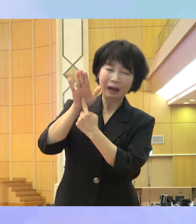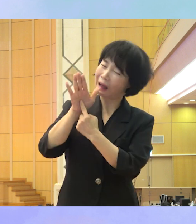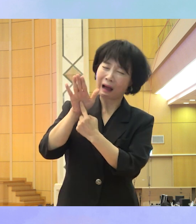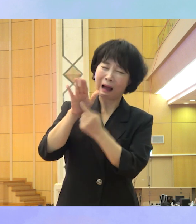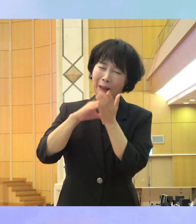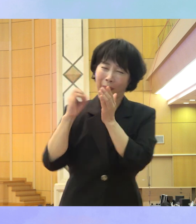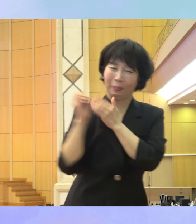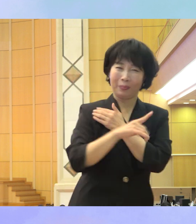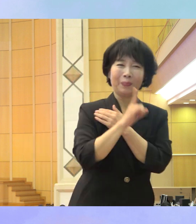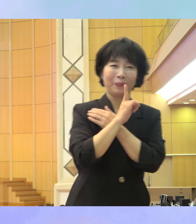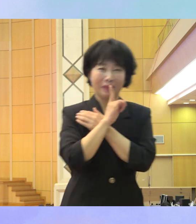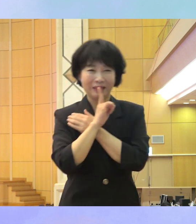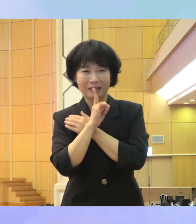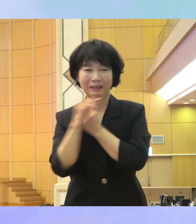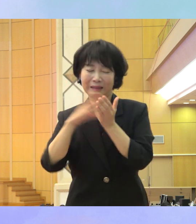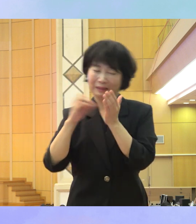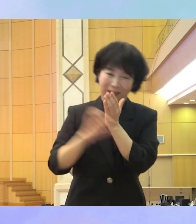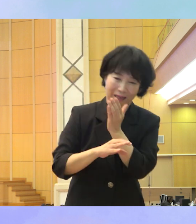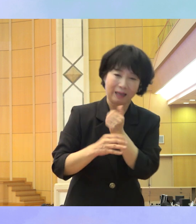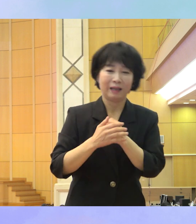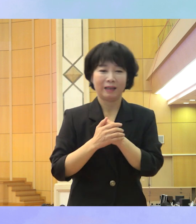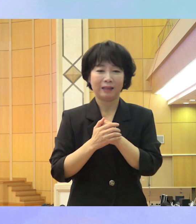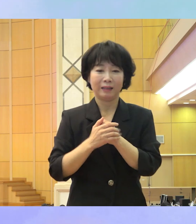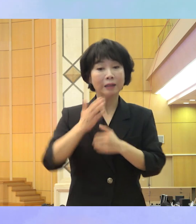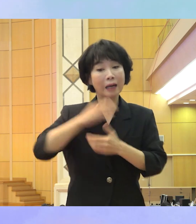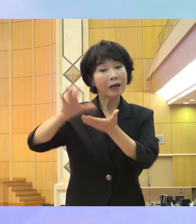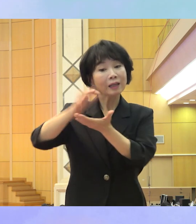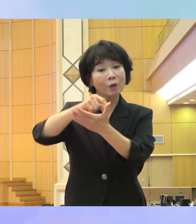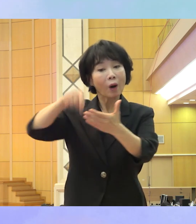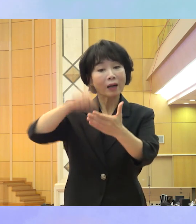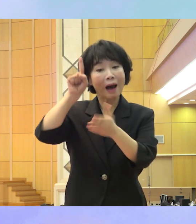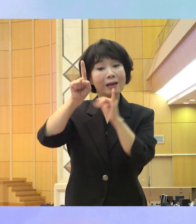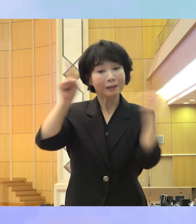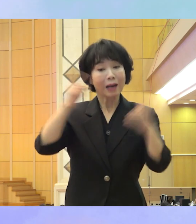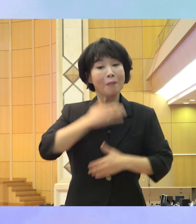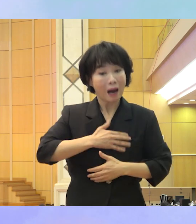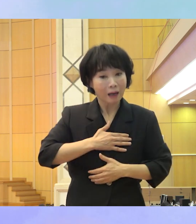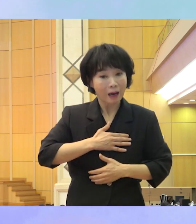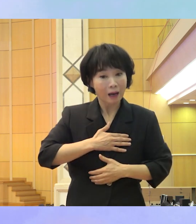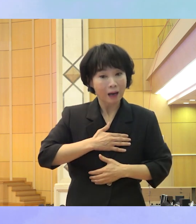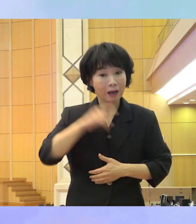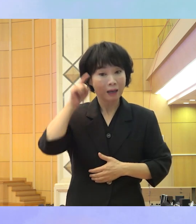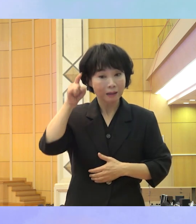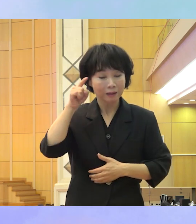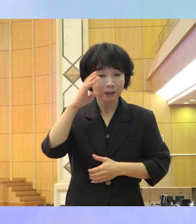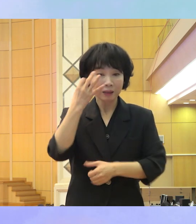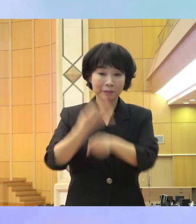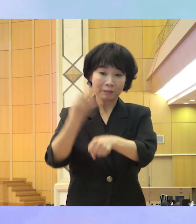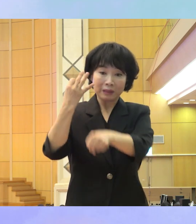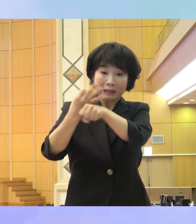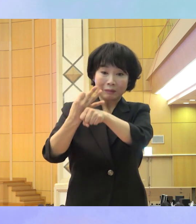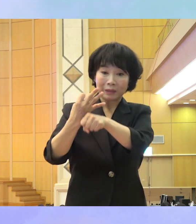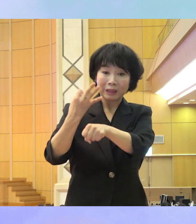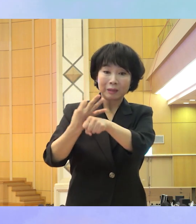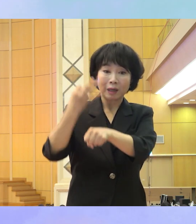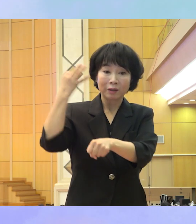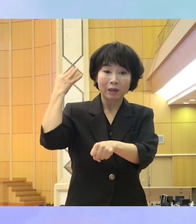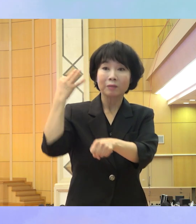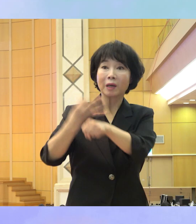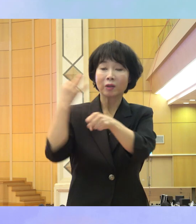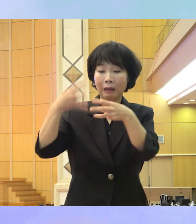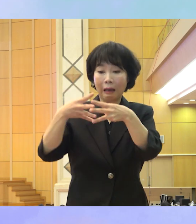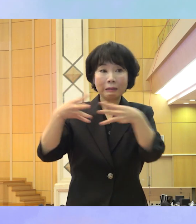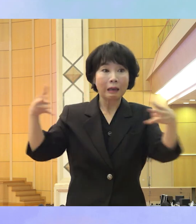아니하고 이렇게 말하는 것 뿐입니다. 내가 그리스도 안에 있는 한 사람을 아노니 그는 14년 전에 셋째 아들이 이끌려간